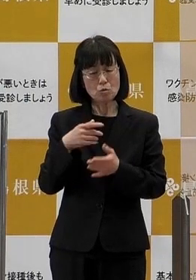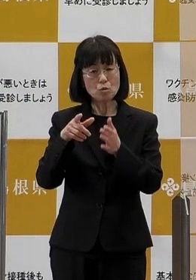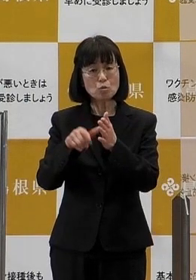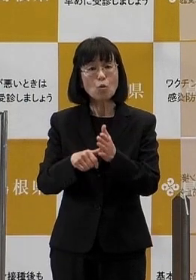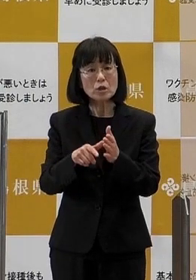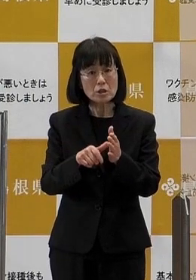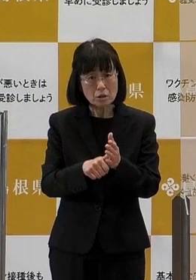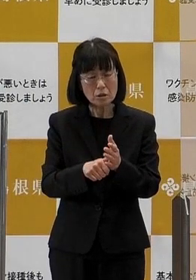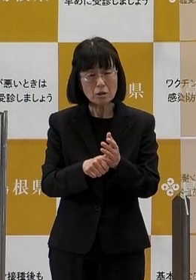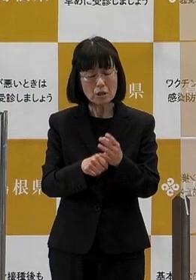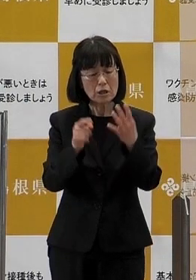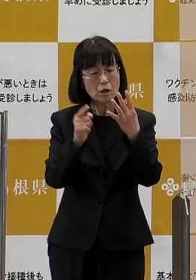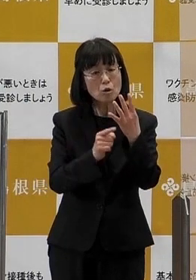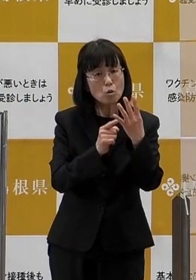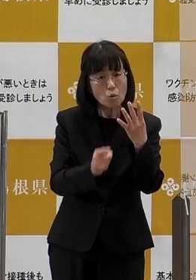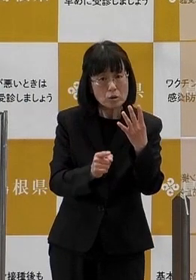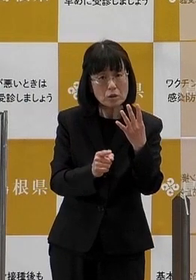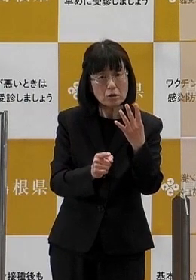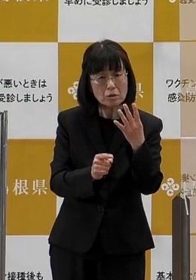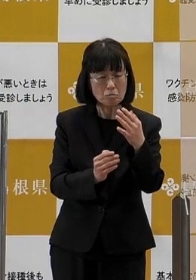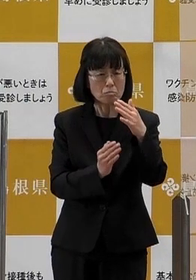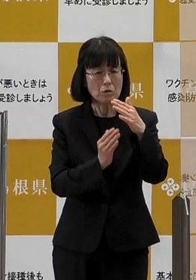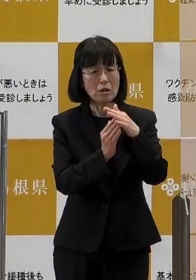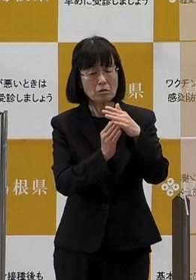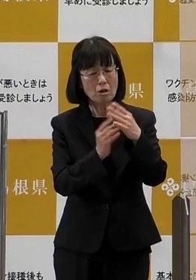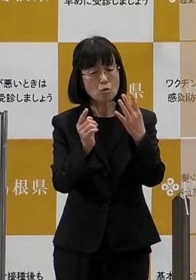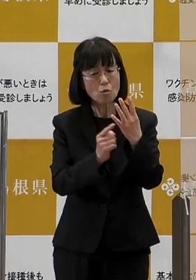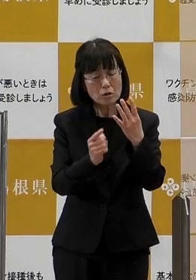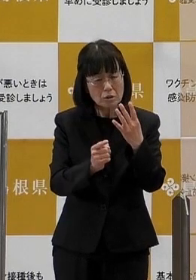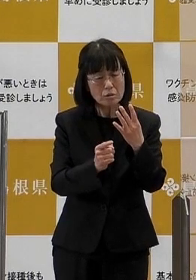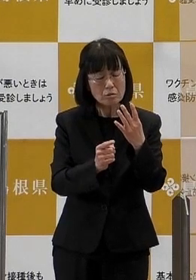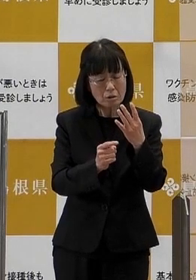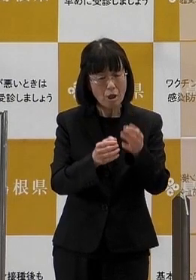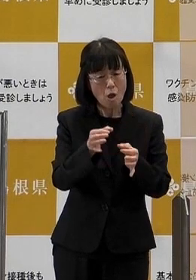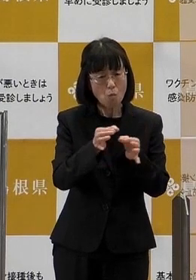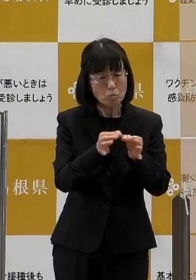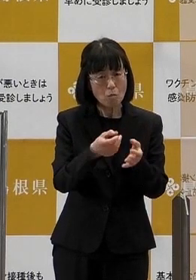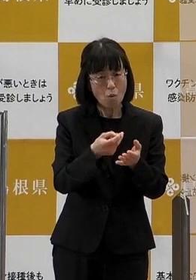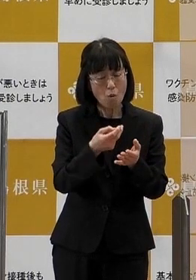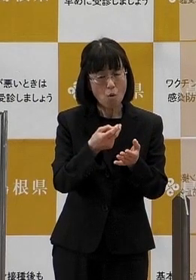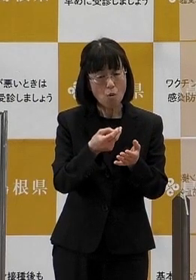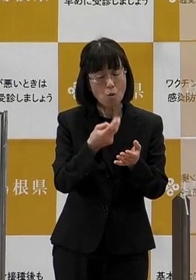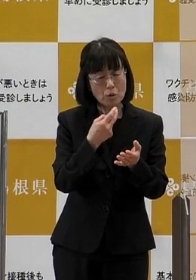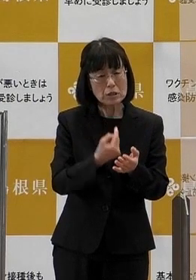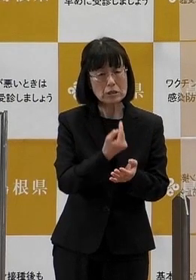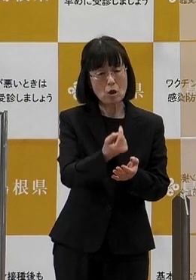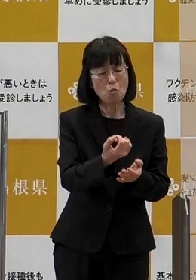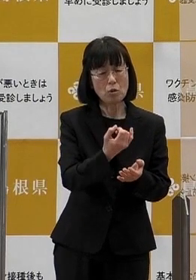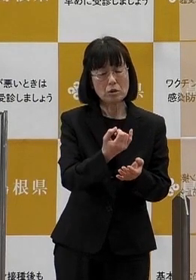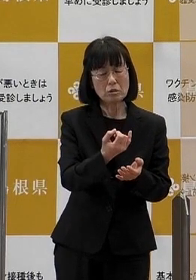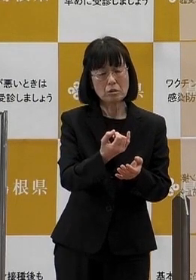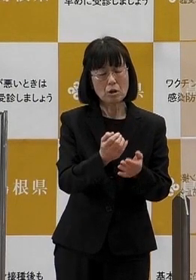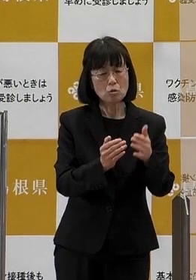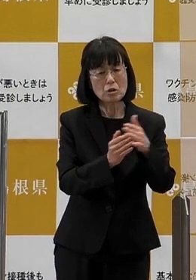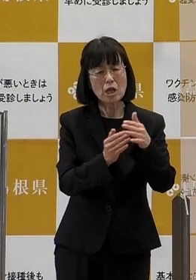4人という制限の中でしかお客さんを迎えられることができないという状況が、もう4ヶ月も続いている。